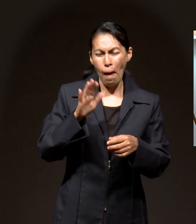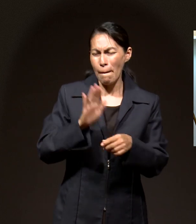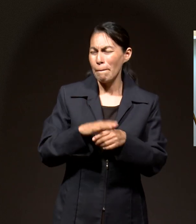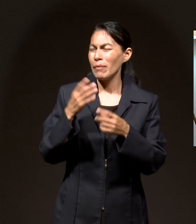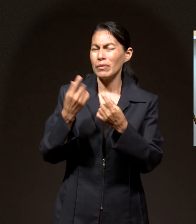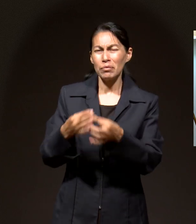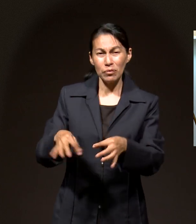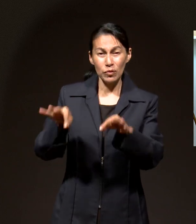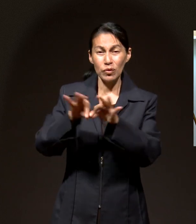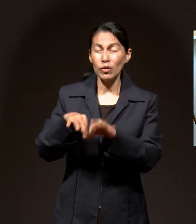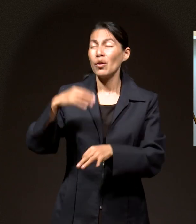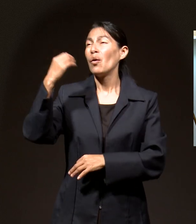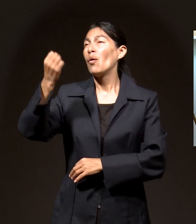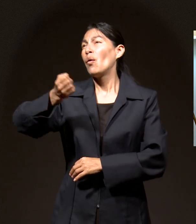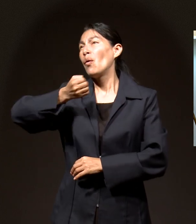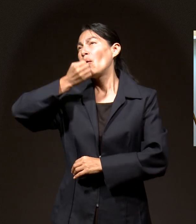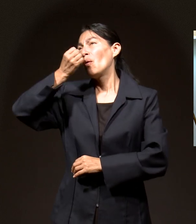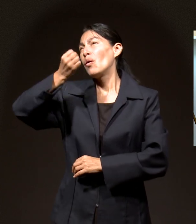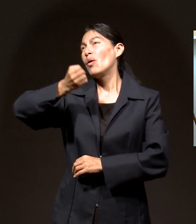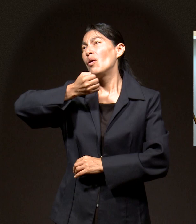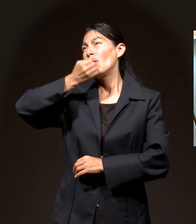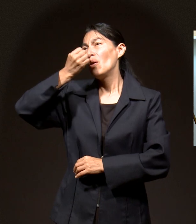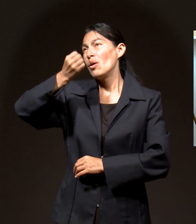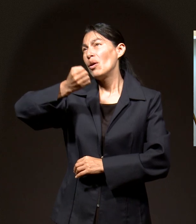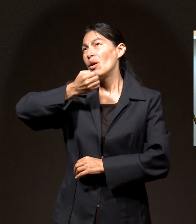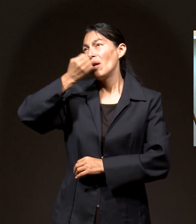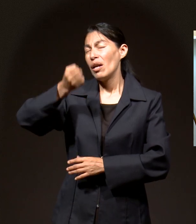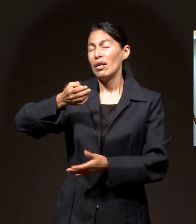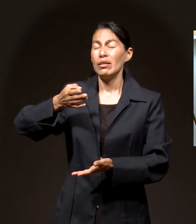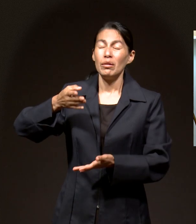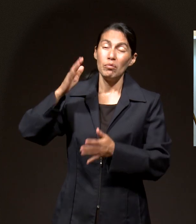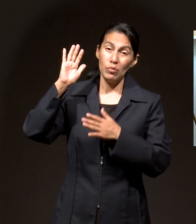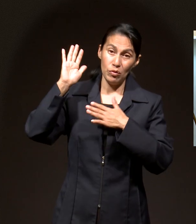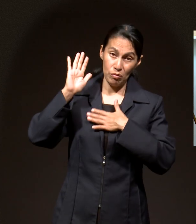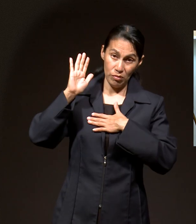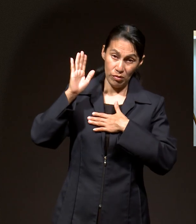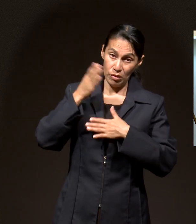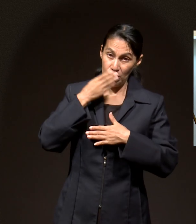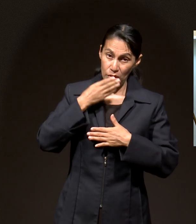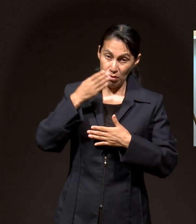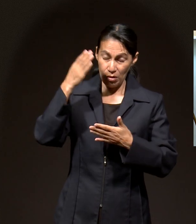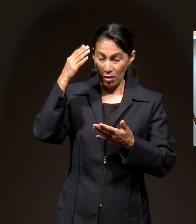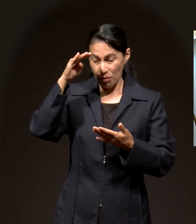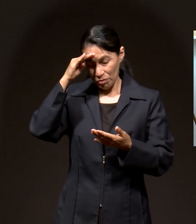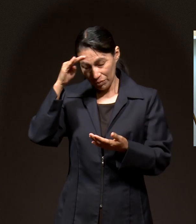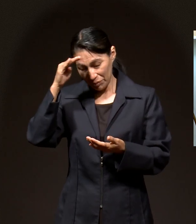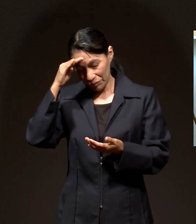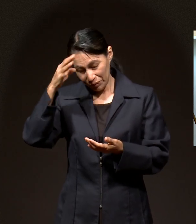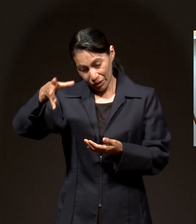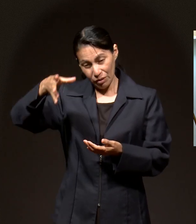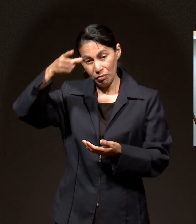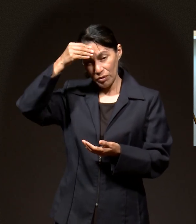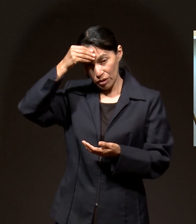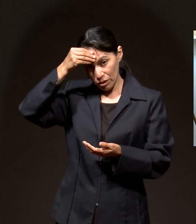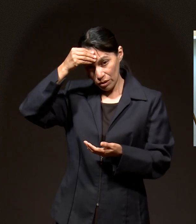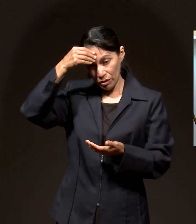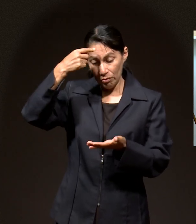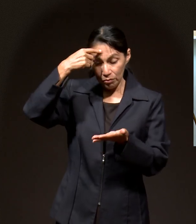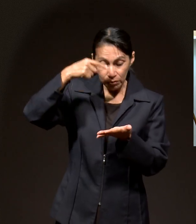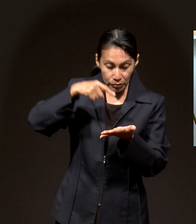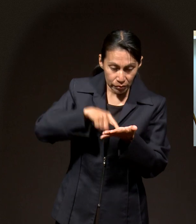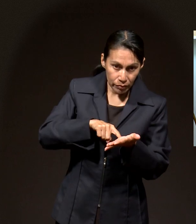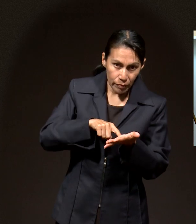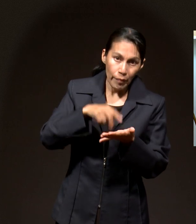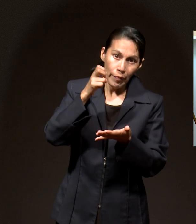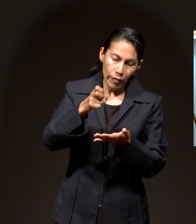saludable incluye también el invocar, estudiar la palabra de Dios, memorizar las promesas, creer